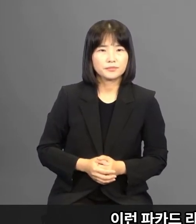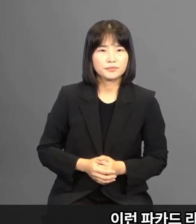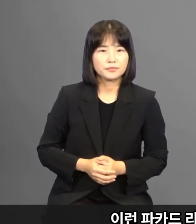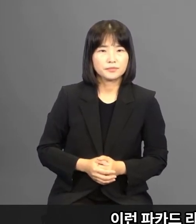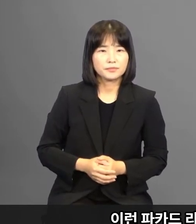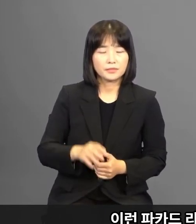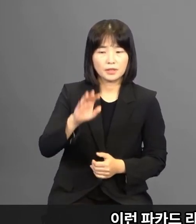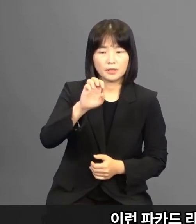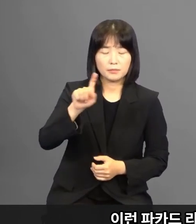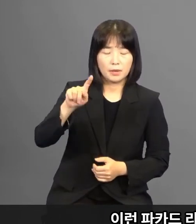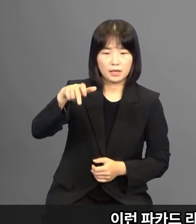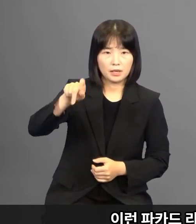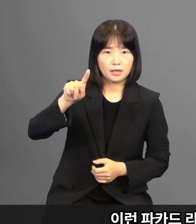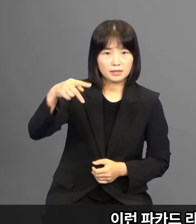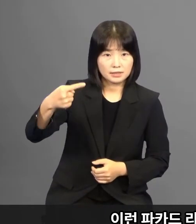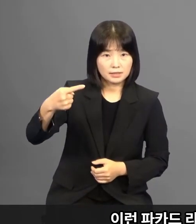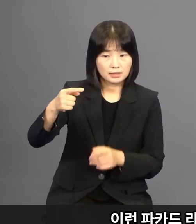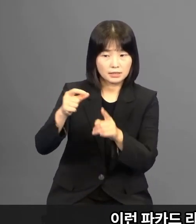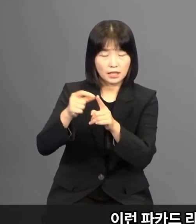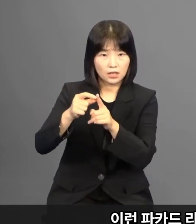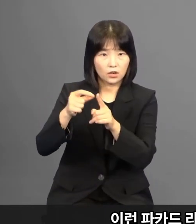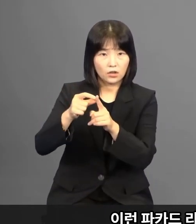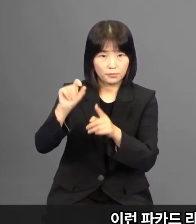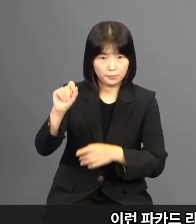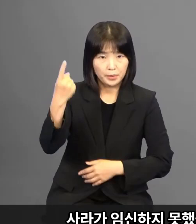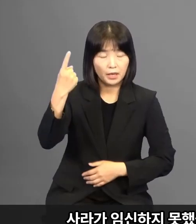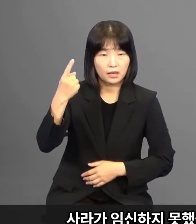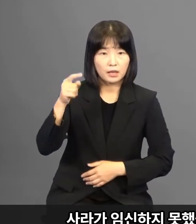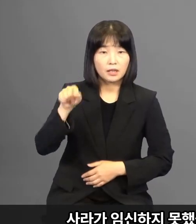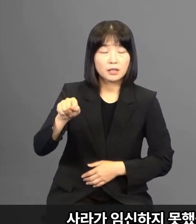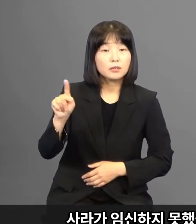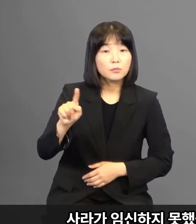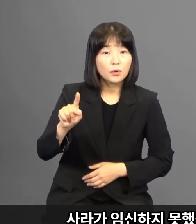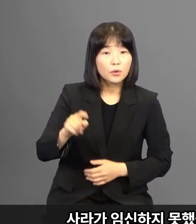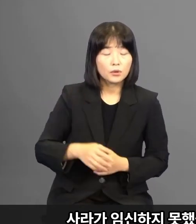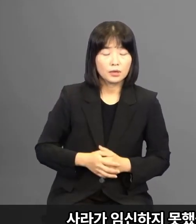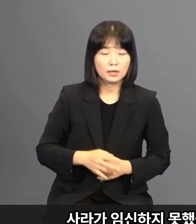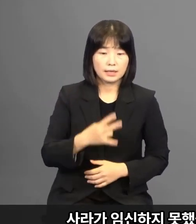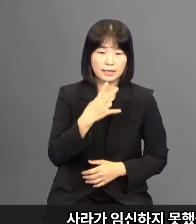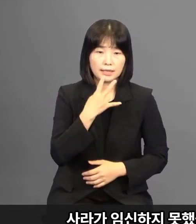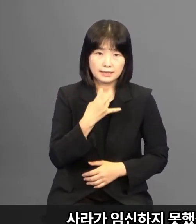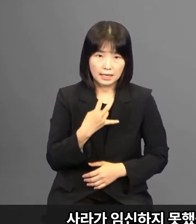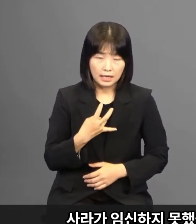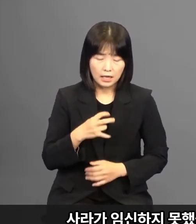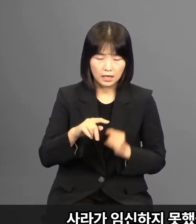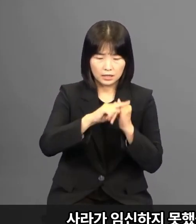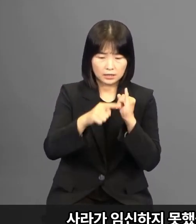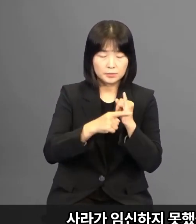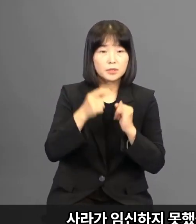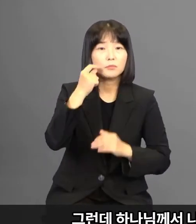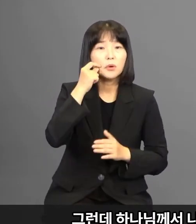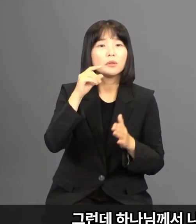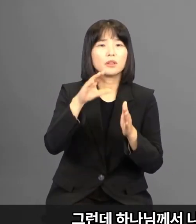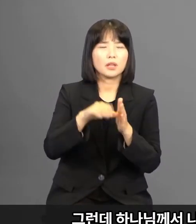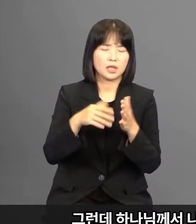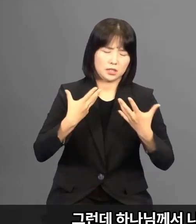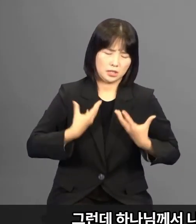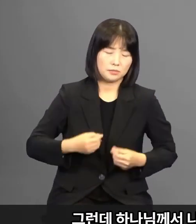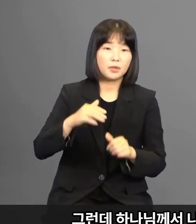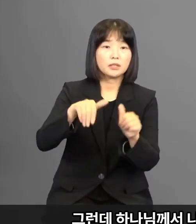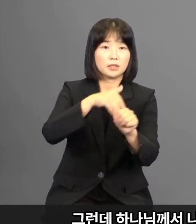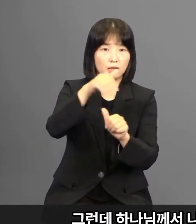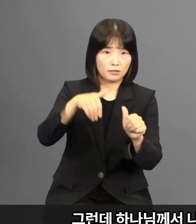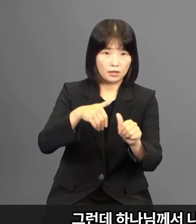이런 파카드라는 단어가 어디서 나왔냐면 사라가 임신하지 못했을 때에 좀 실망한 상황이 있었어요. 근데